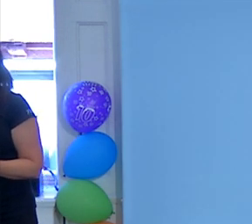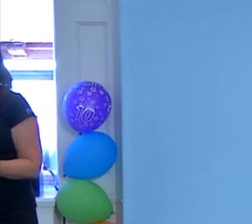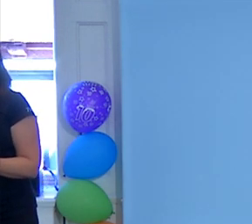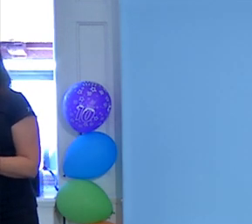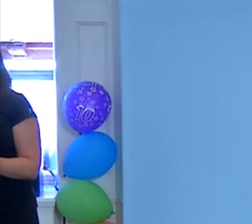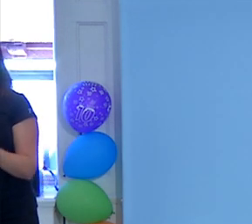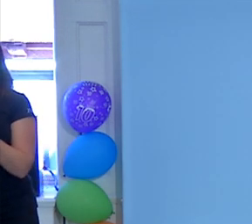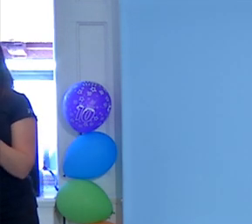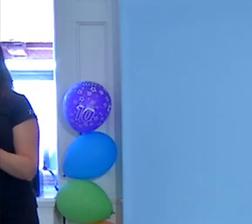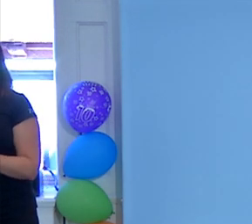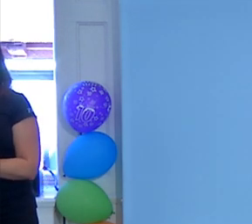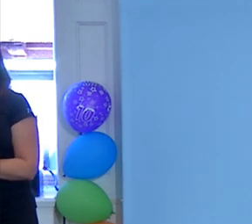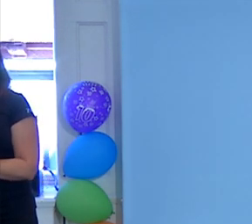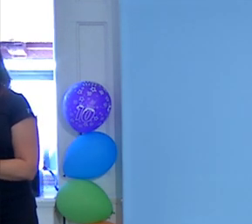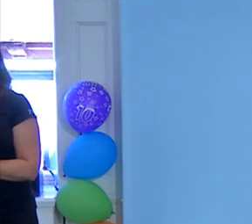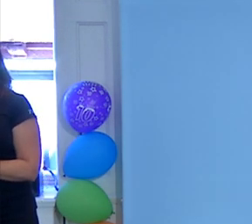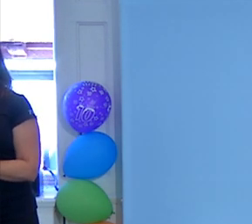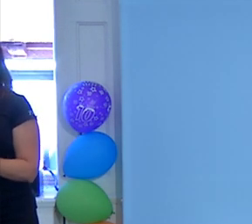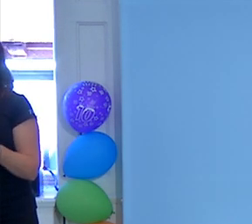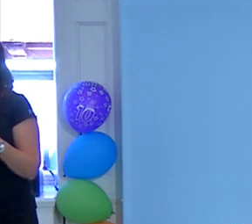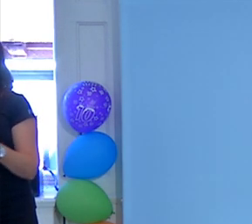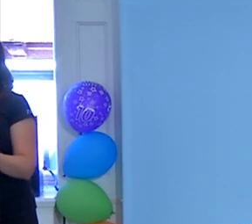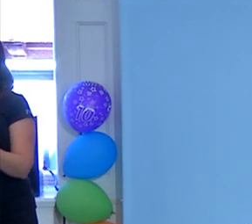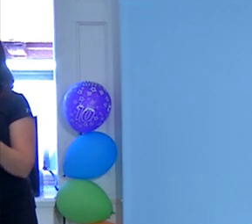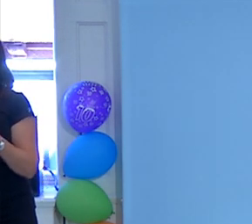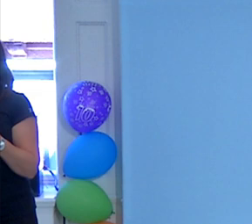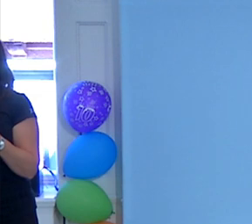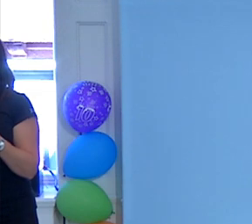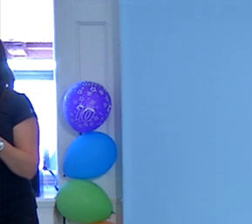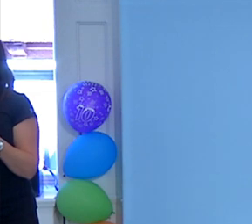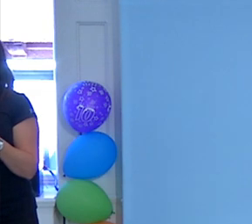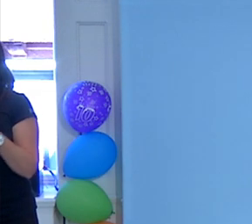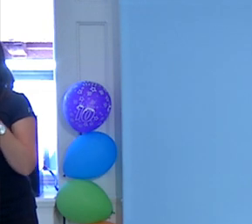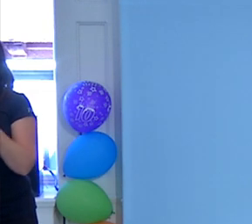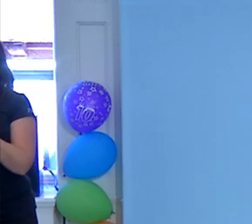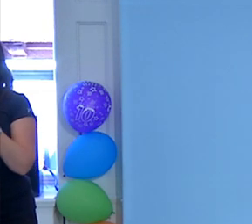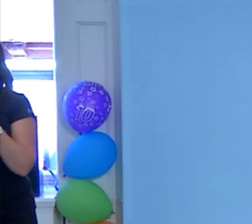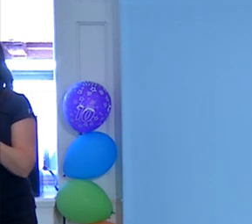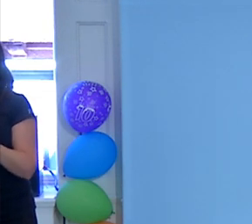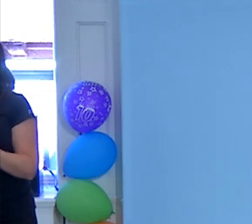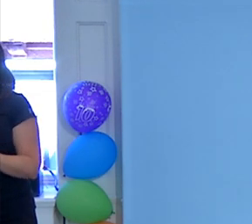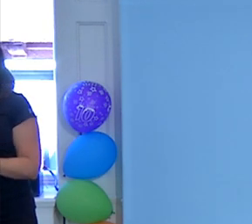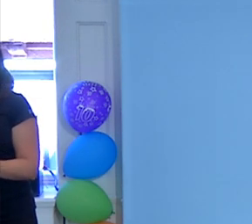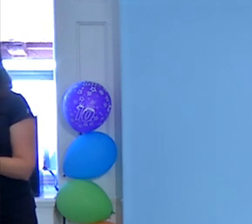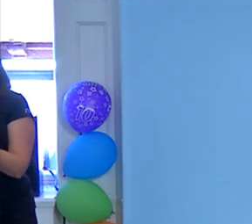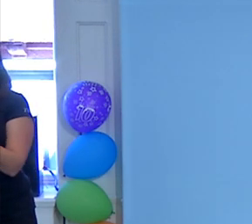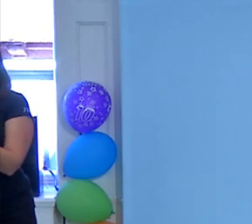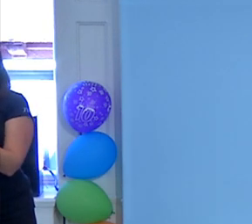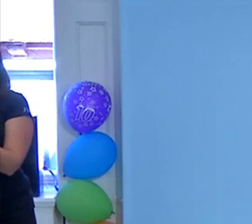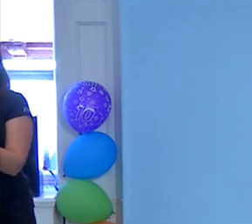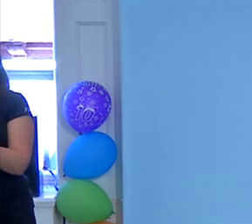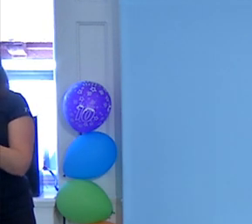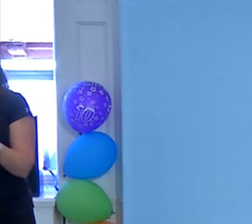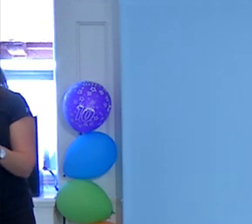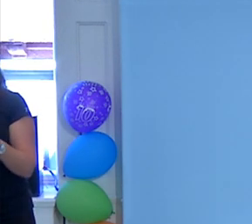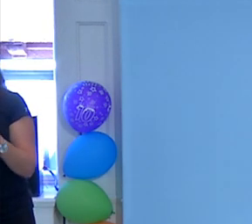7 av 10 arbetskraftsinvandrade människor i Sverige vill inte rekommendera Sverige som